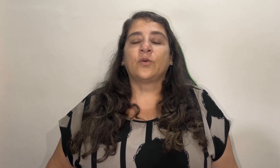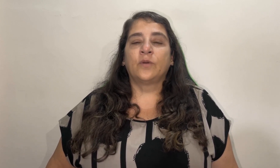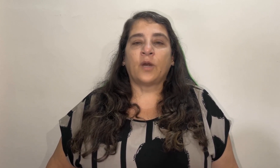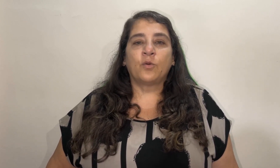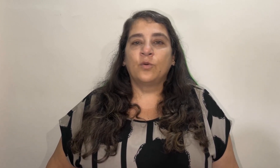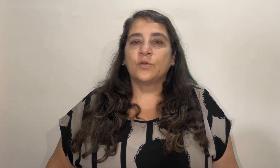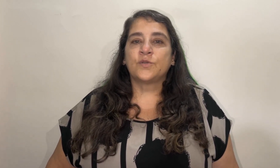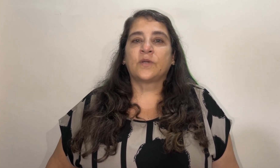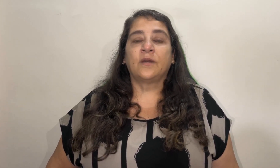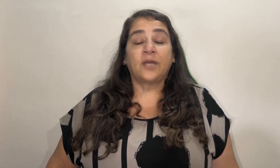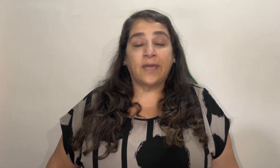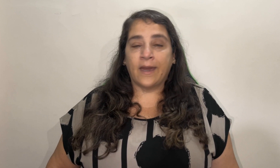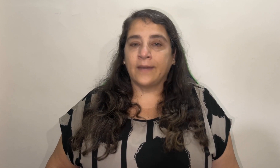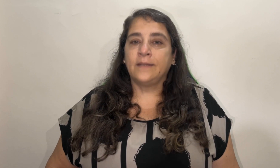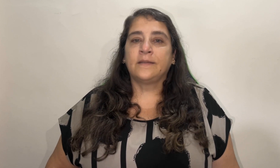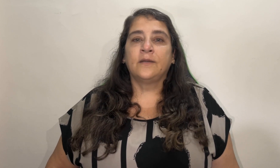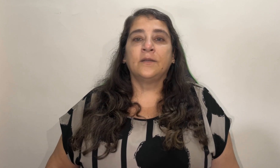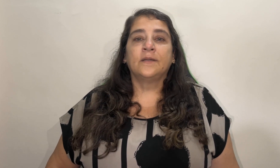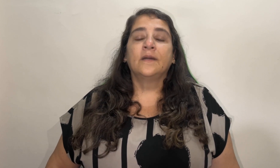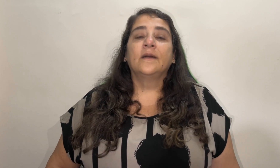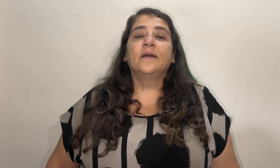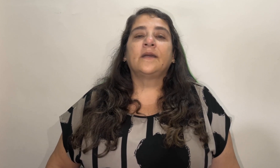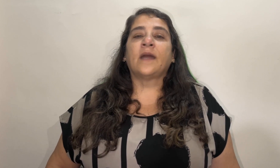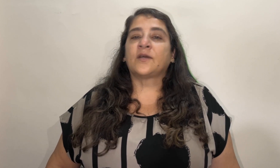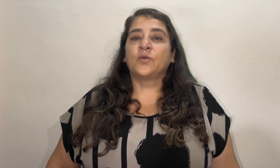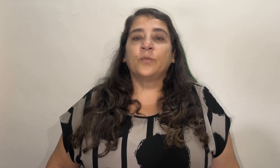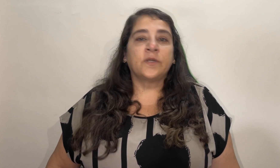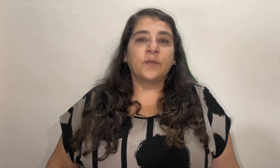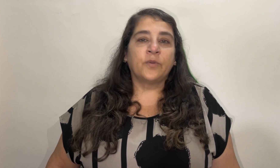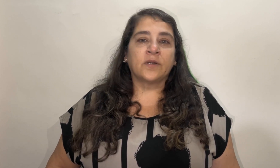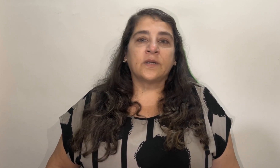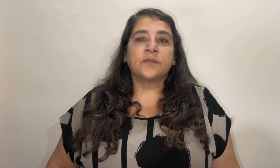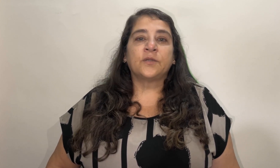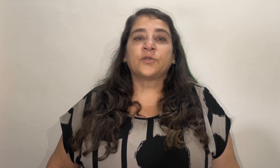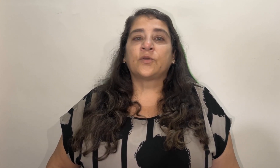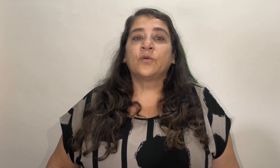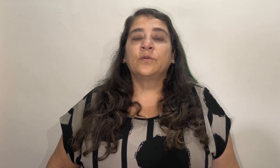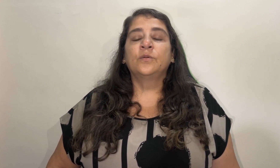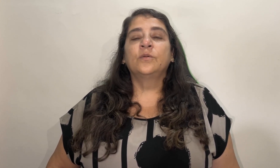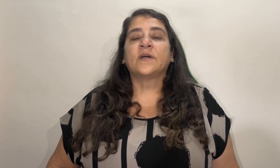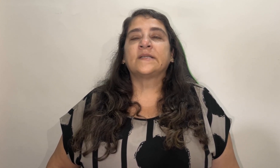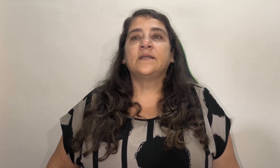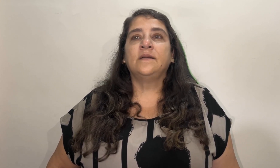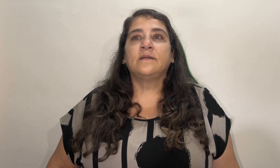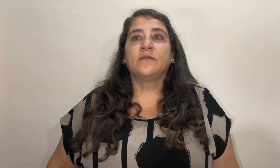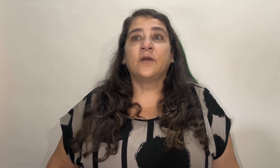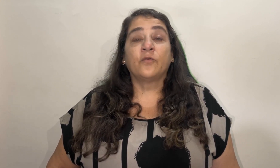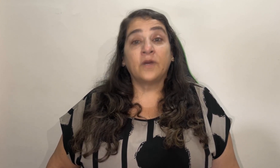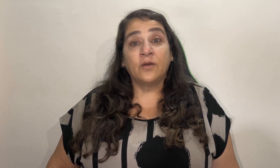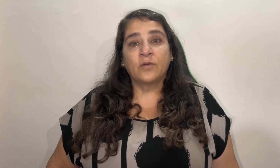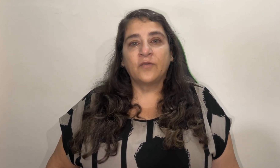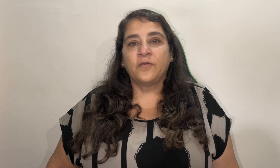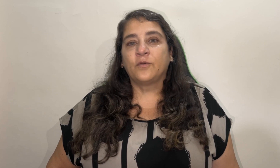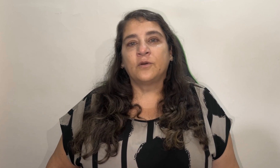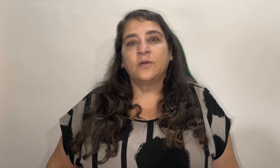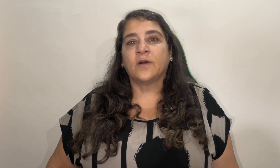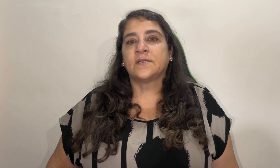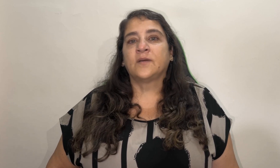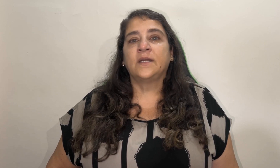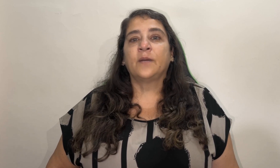procurar o curso, que querem, que acham muito importante, eu estou assim, eu que fico orgulhosa, não é nem a